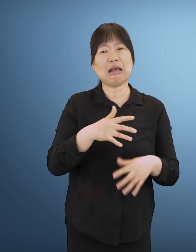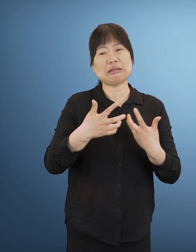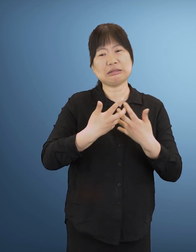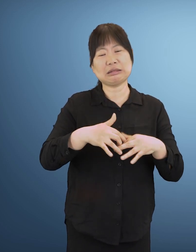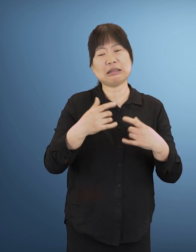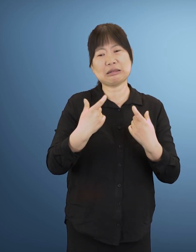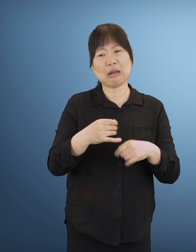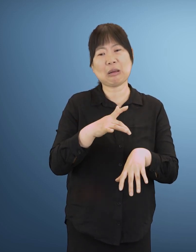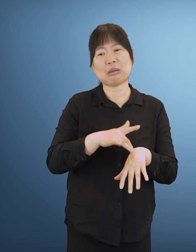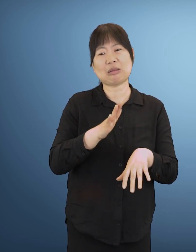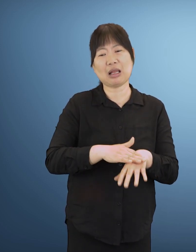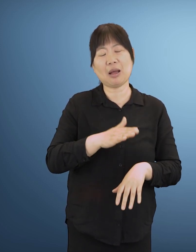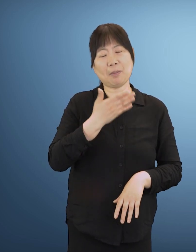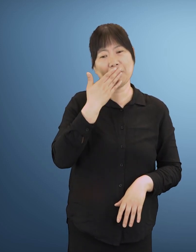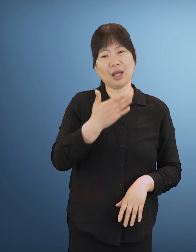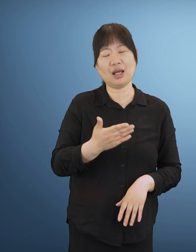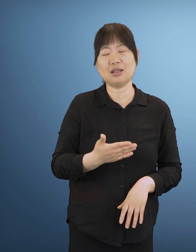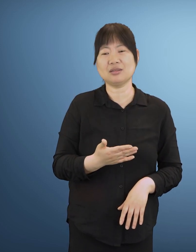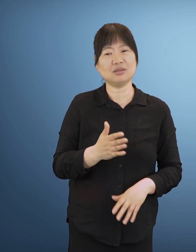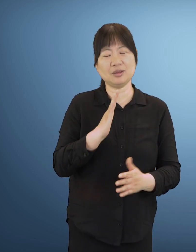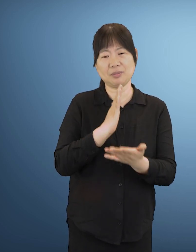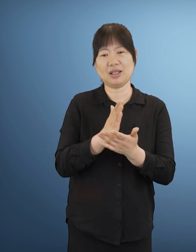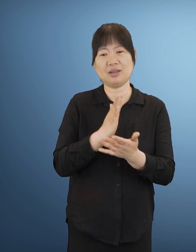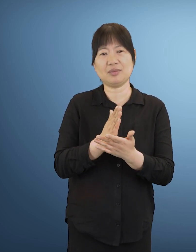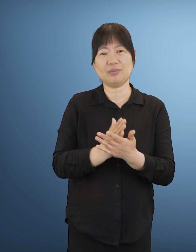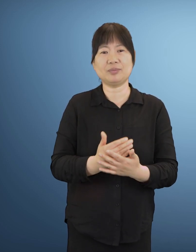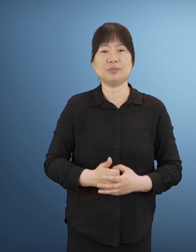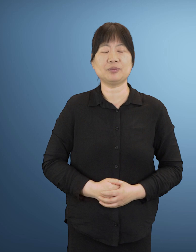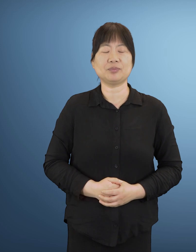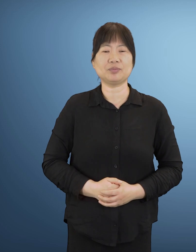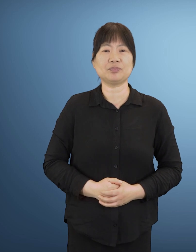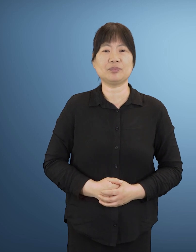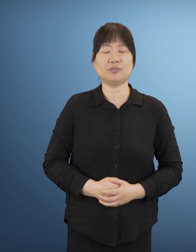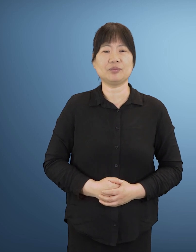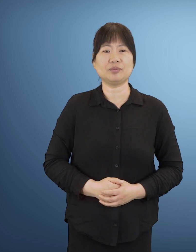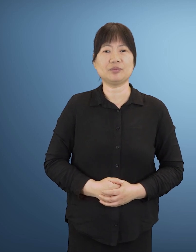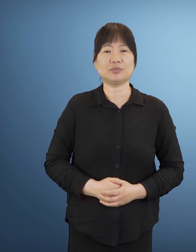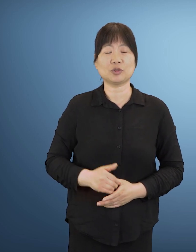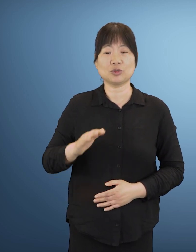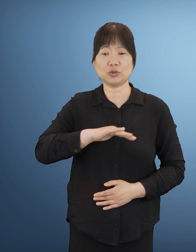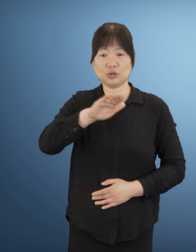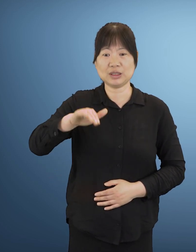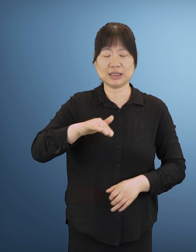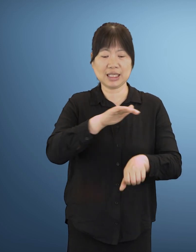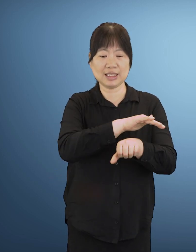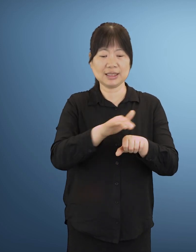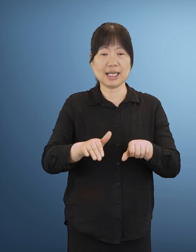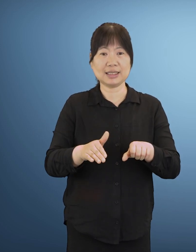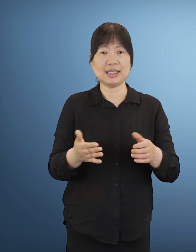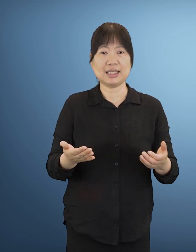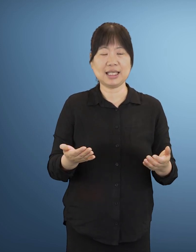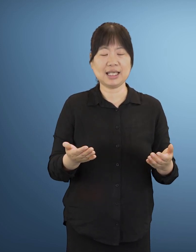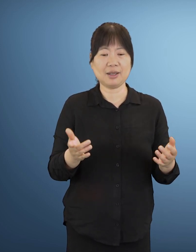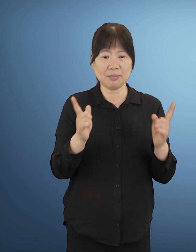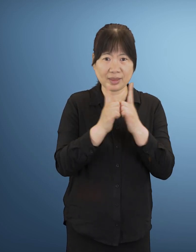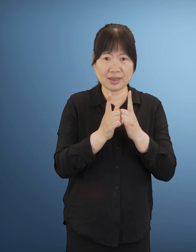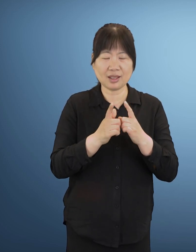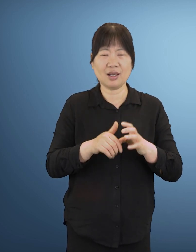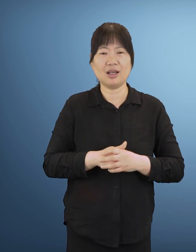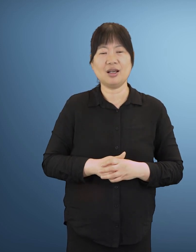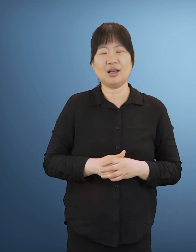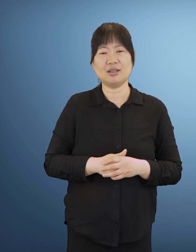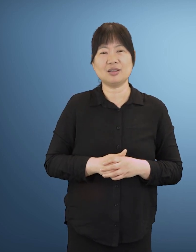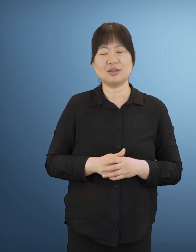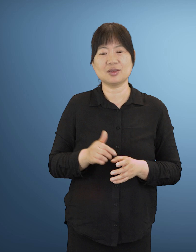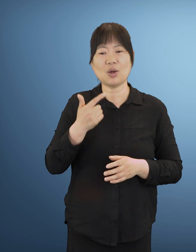그럴 수 있는 함정이 많거든요. 그 장례를 우리가 또 만나서 그걸